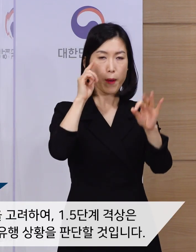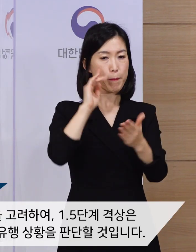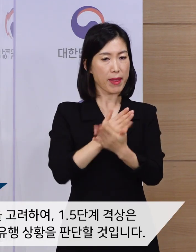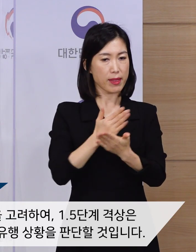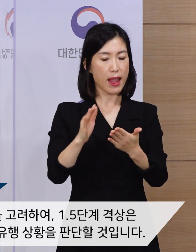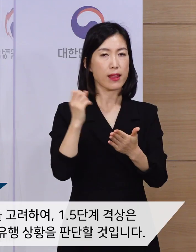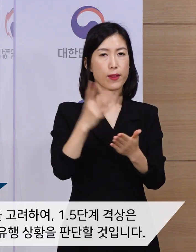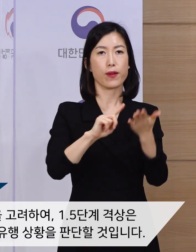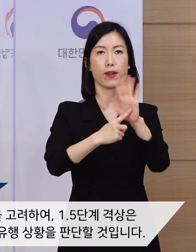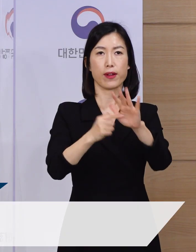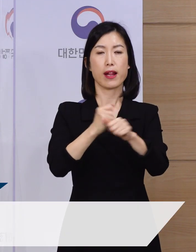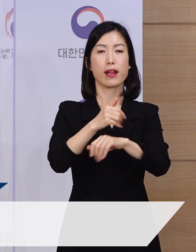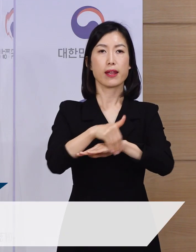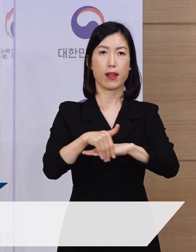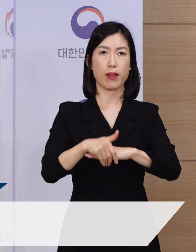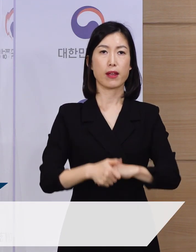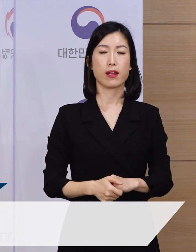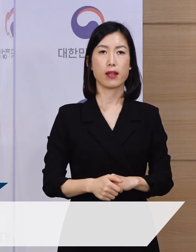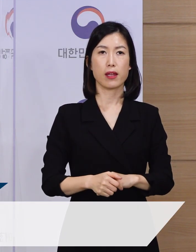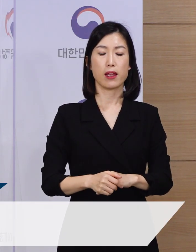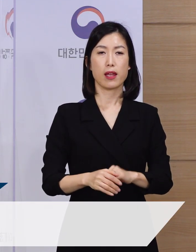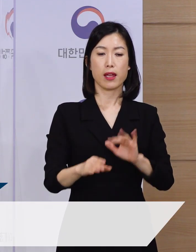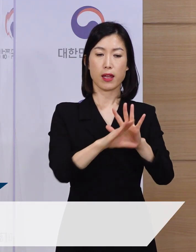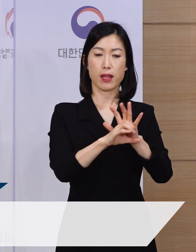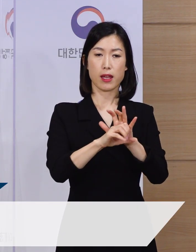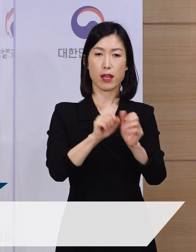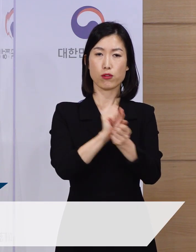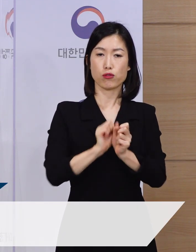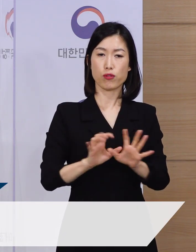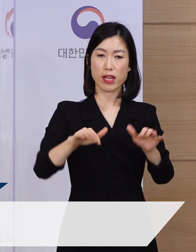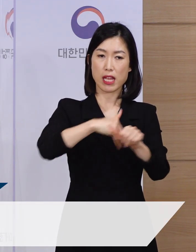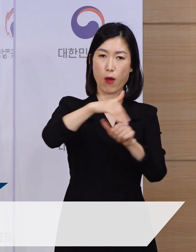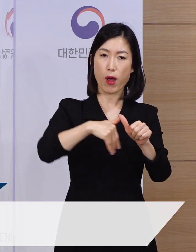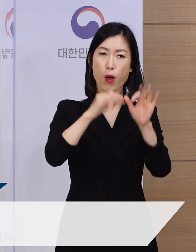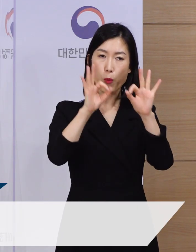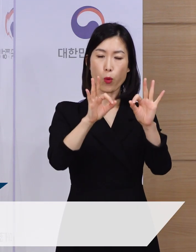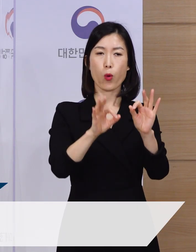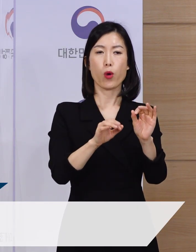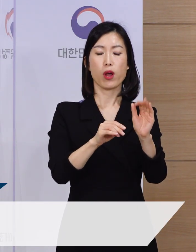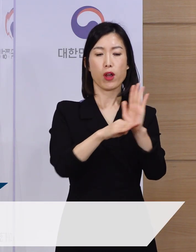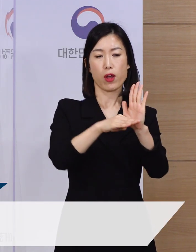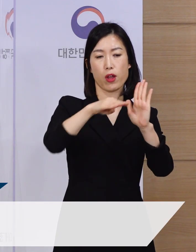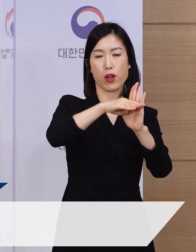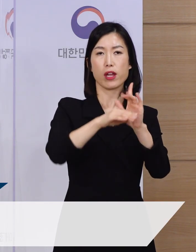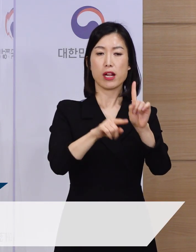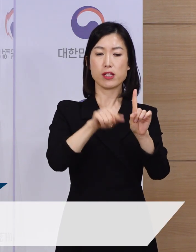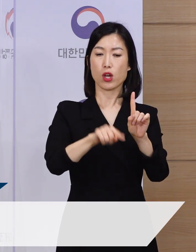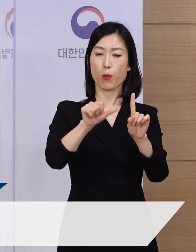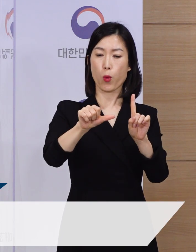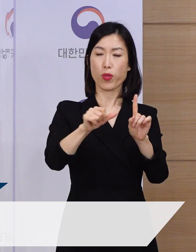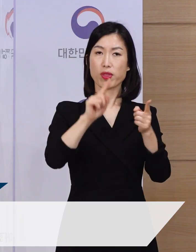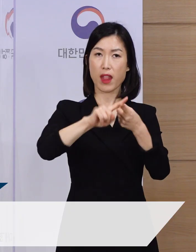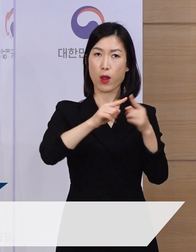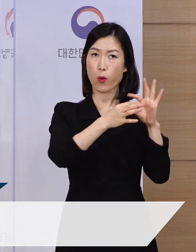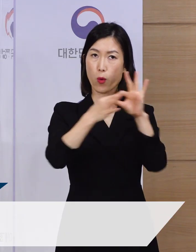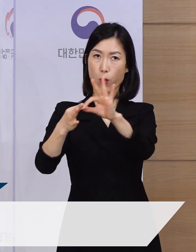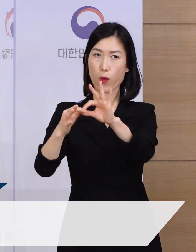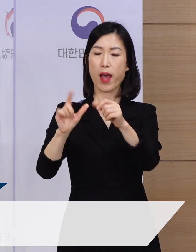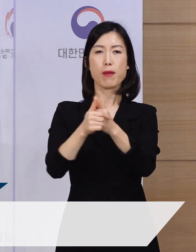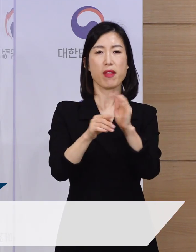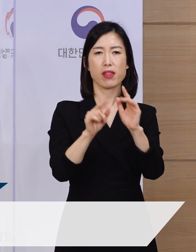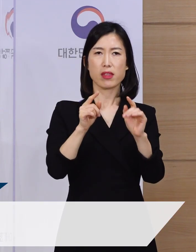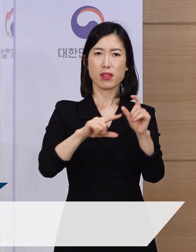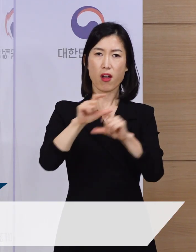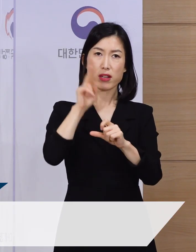것입니다. 유행 상황의 변동에 따라 1.5단계가 연장되거나 2단계로의 객상도 검토하게